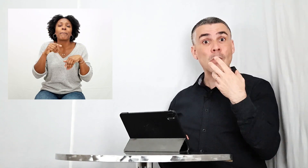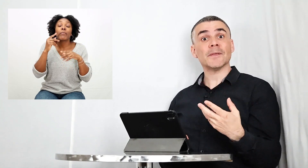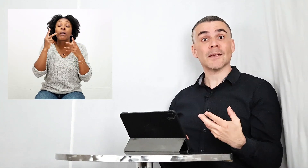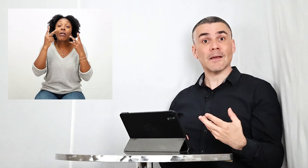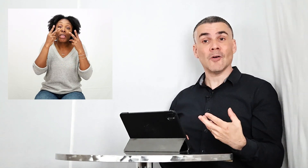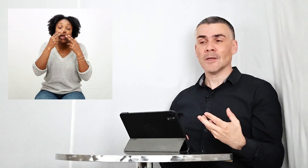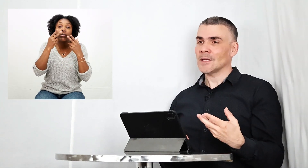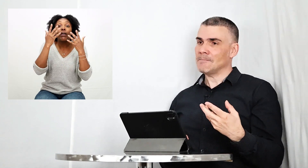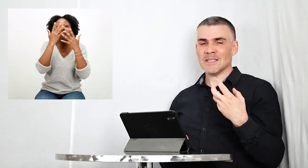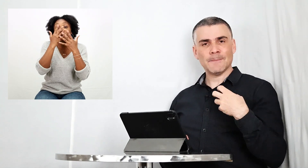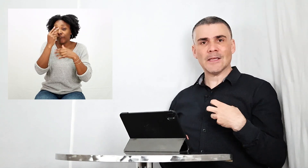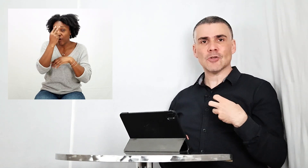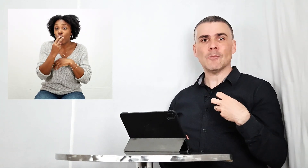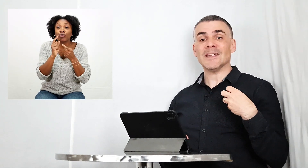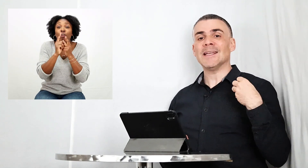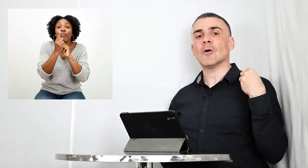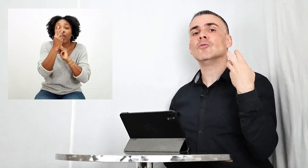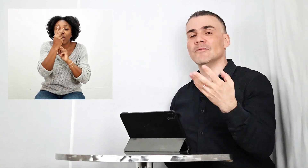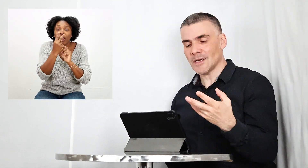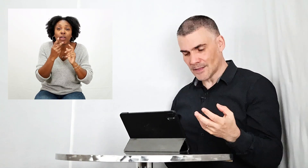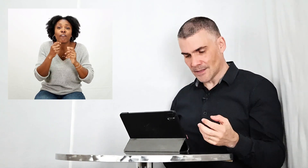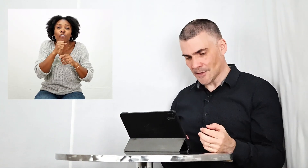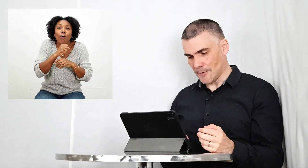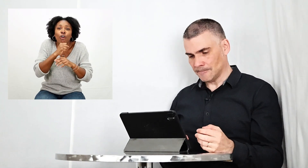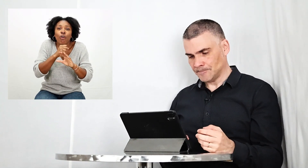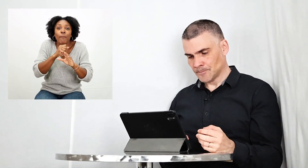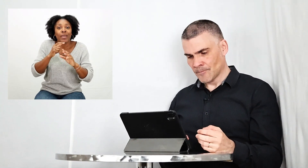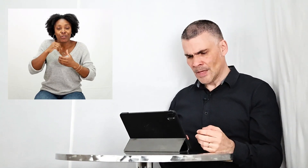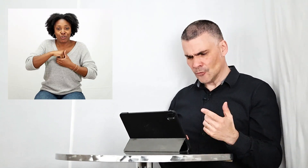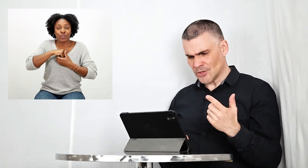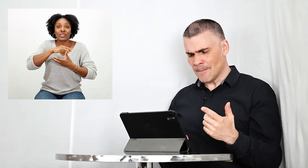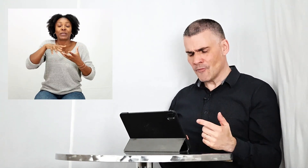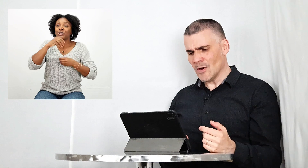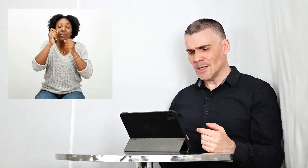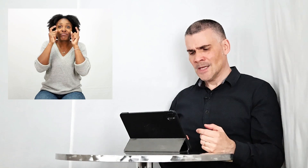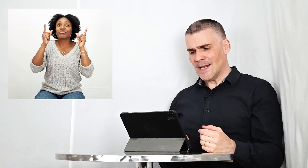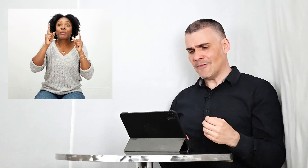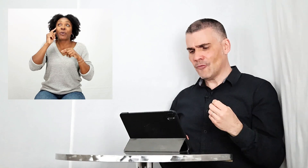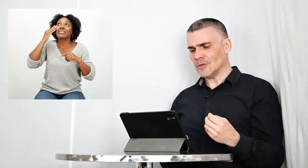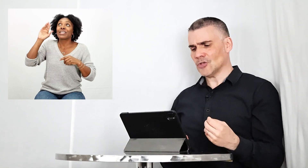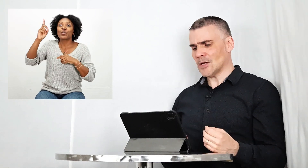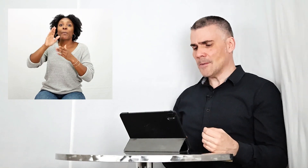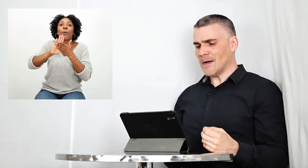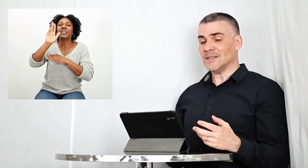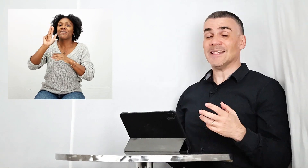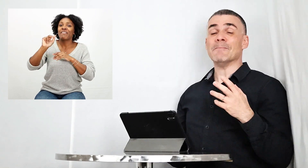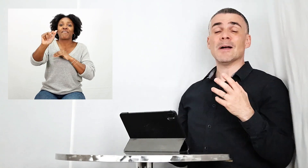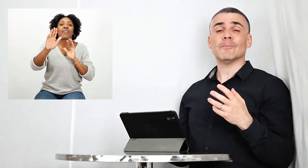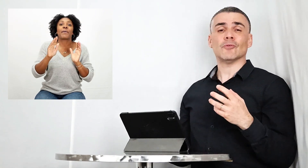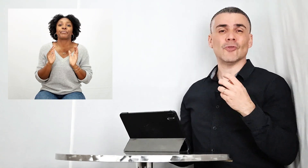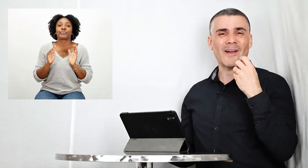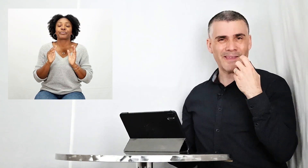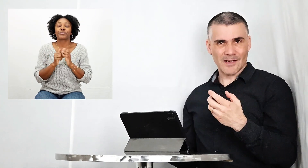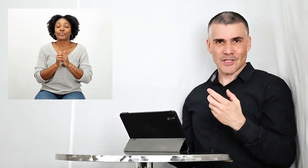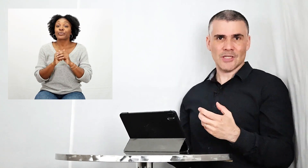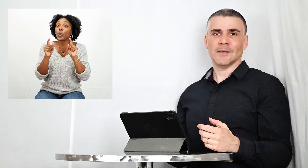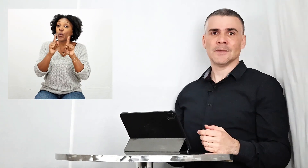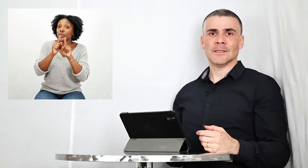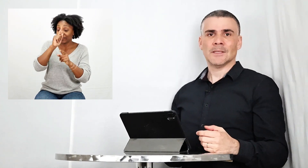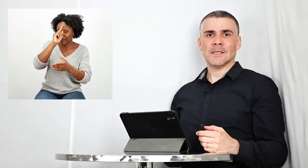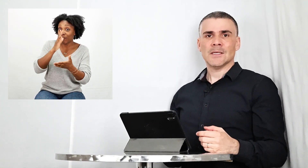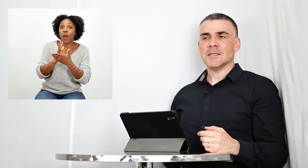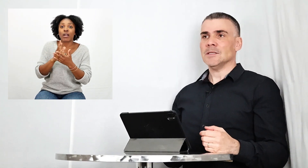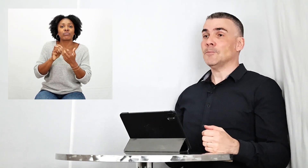qu'il voit moins bien qu'avant, mais spirituellement, il est renouvelé à l'intérieur. Deuxième point, la foi de Jacob avait des mains pour ne rien